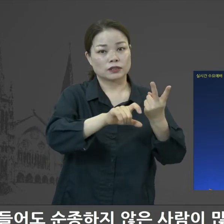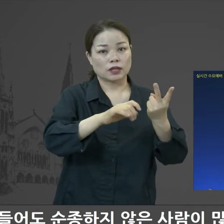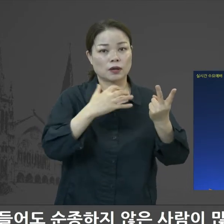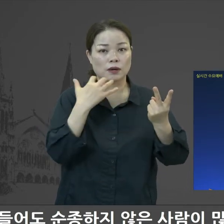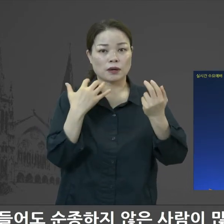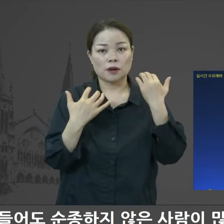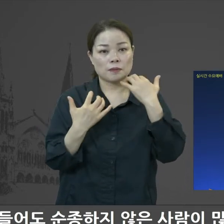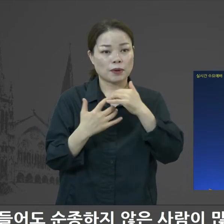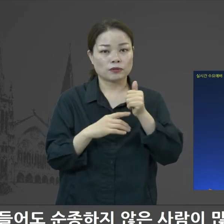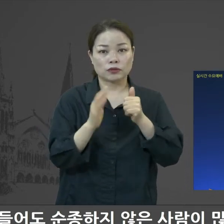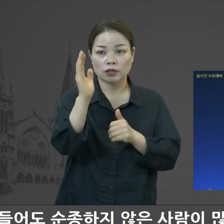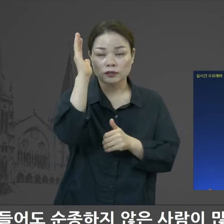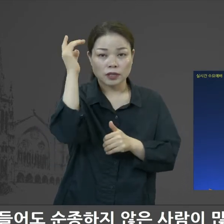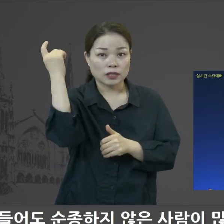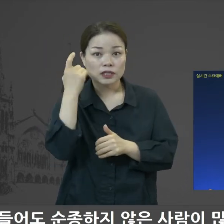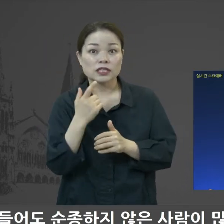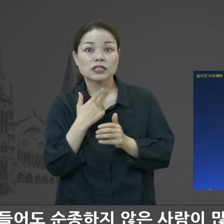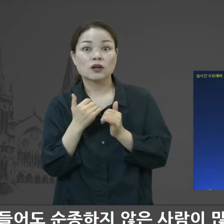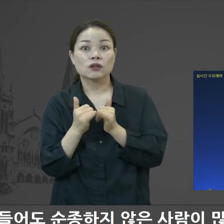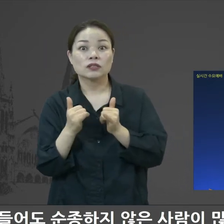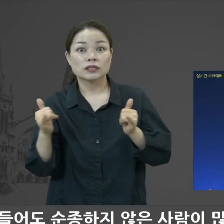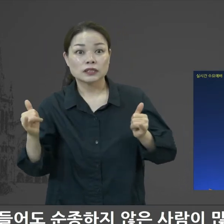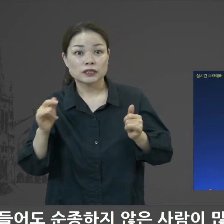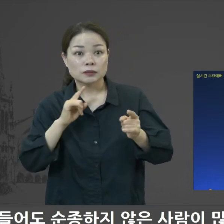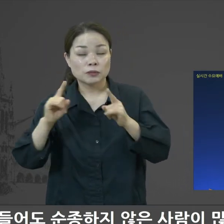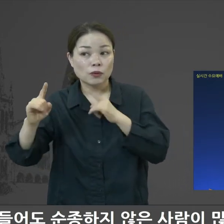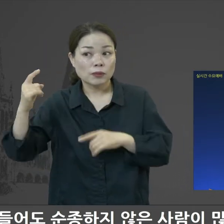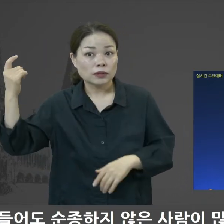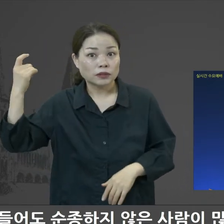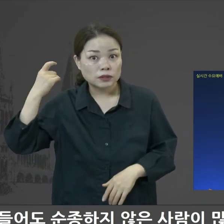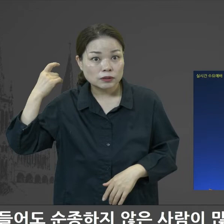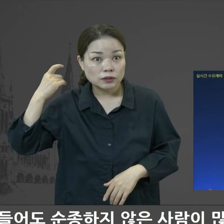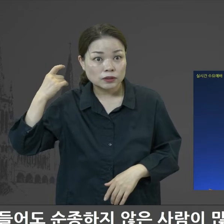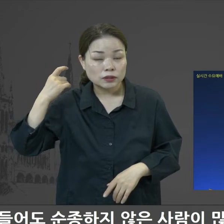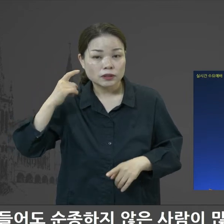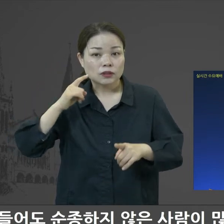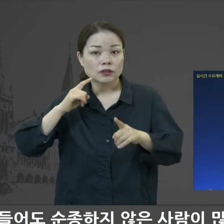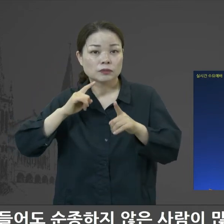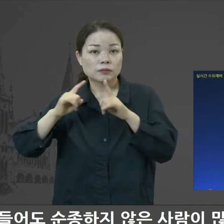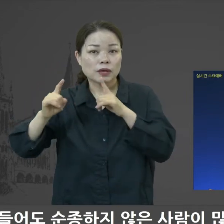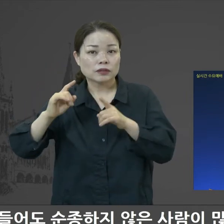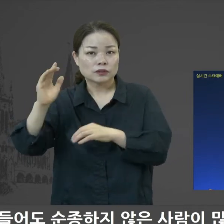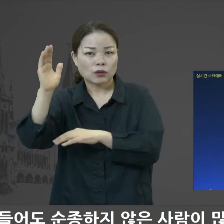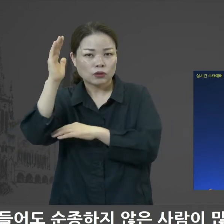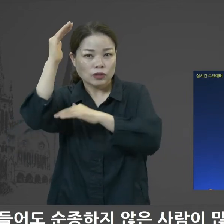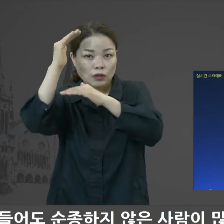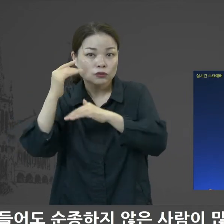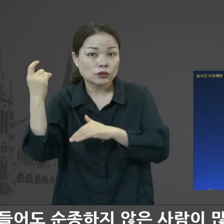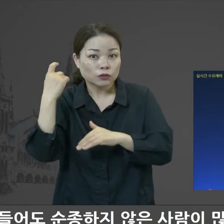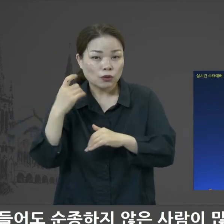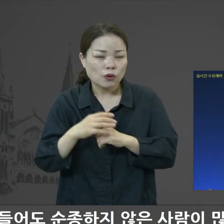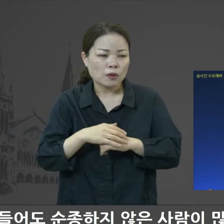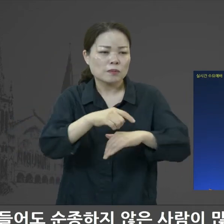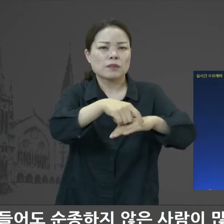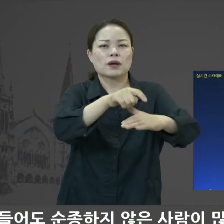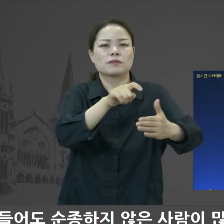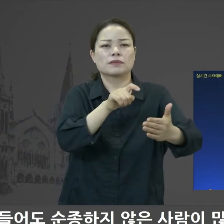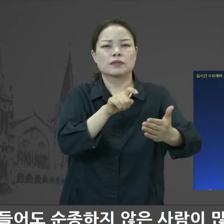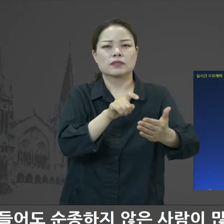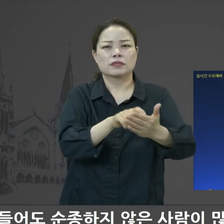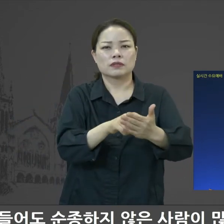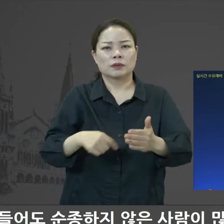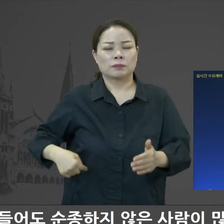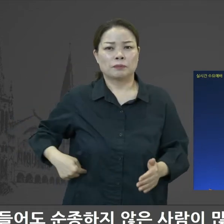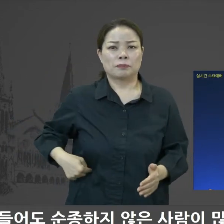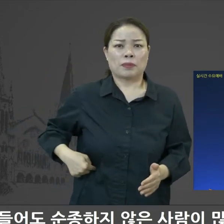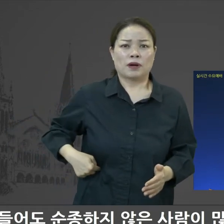베드로가 설교했더니 듣던 사람들이 이 말을 듣고 어떻게 하죠? 마음에